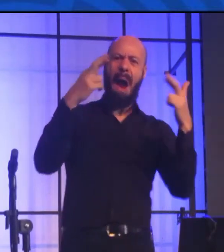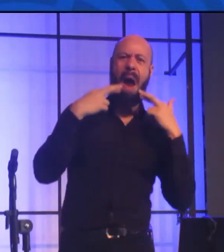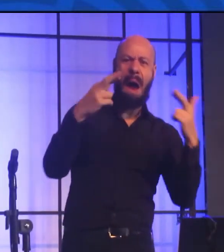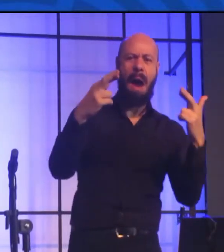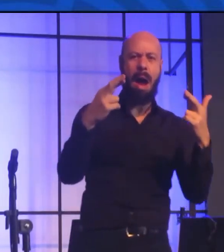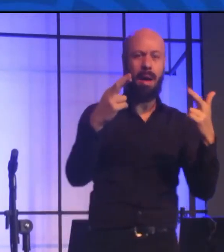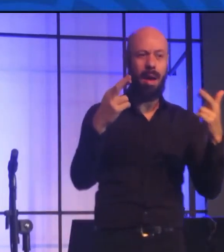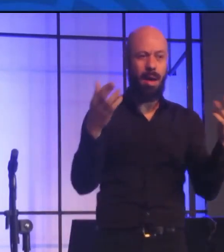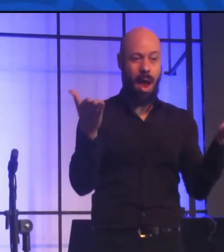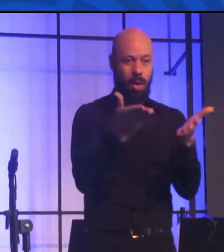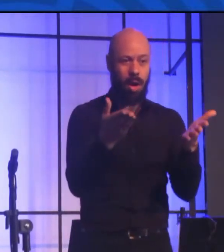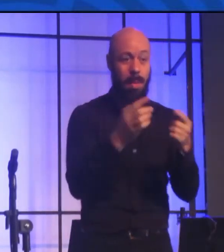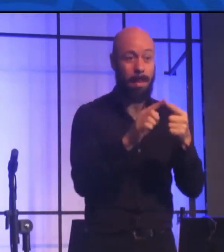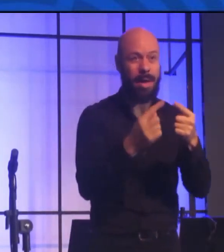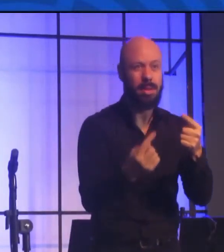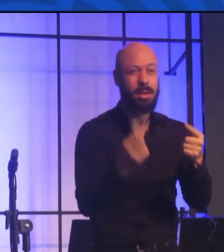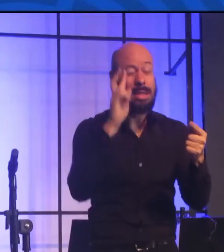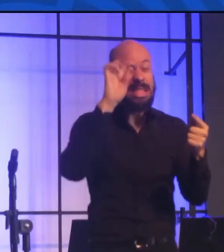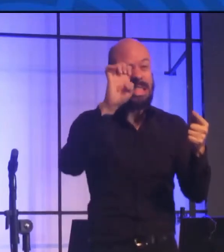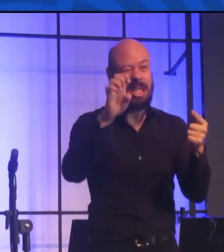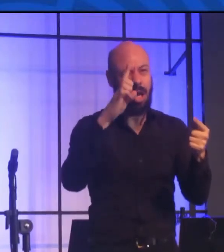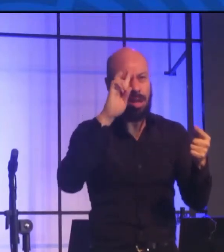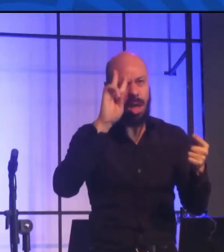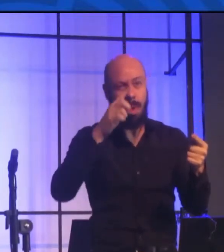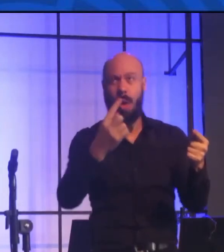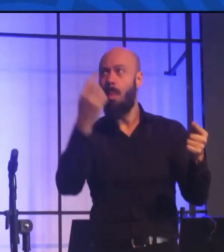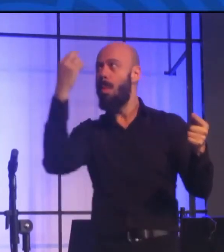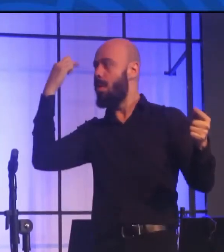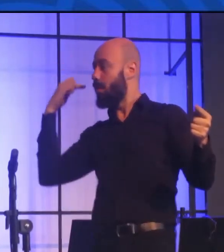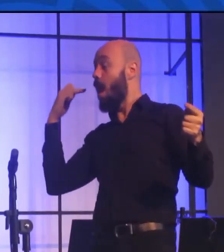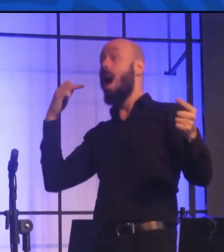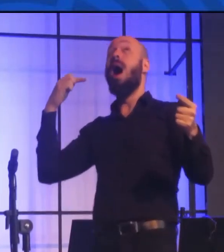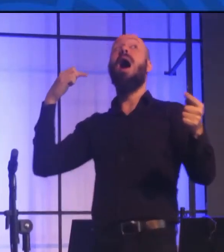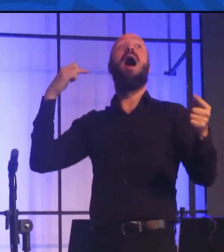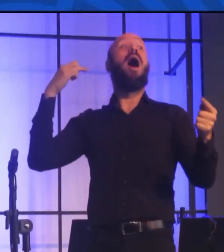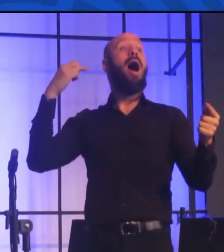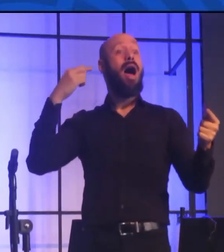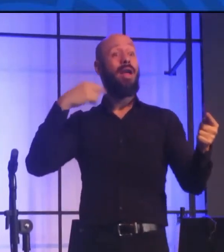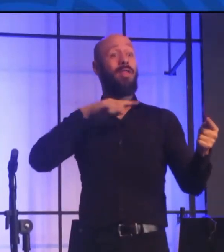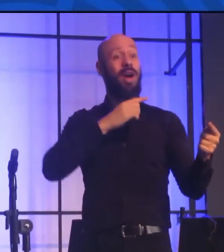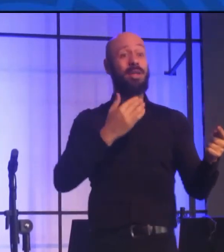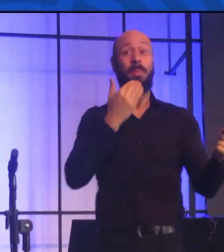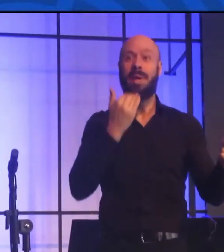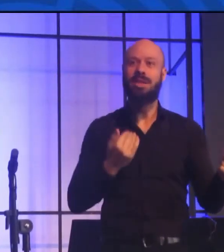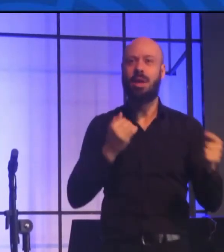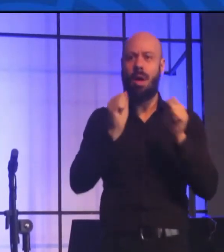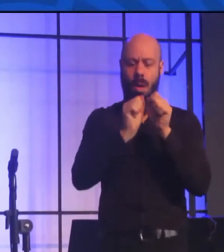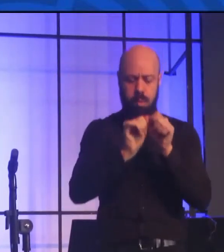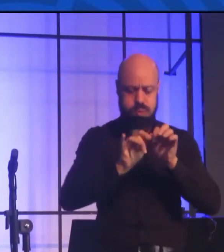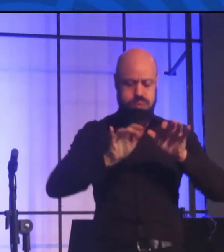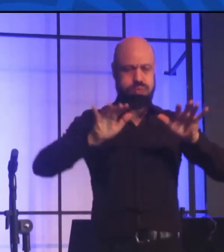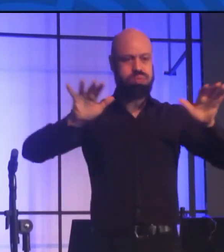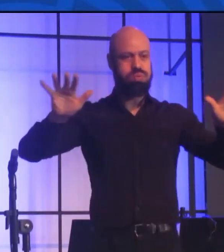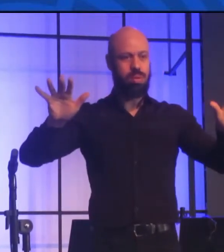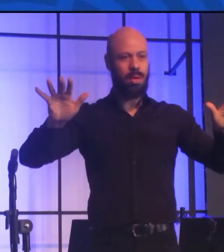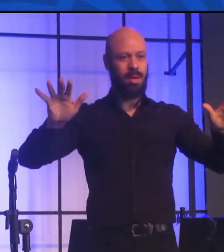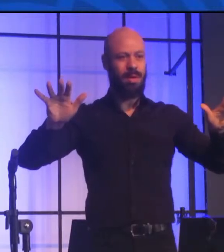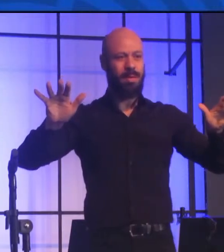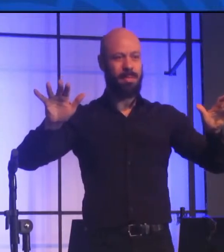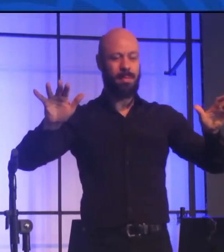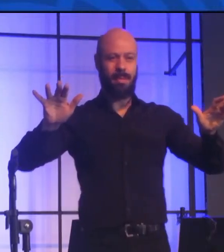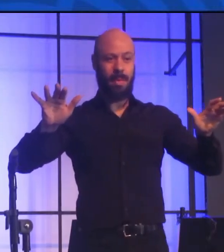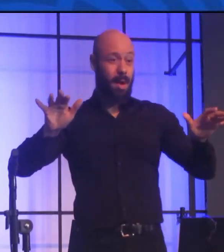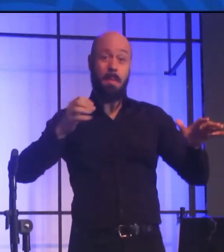nossa oração. E Deus ouviu a nossa oração e a gente está dizendo: agora tem que fazer alguma coisa, tem que dar um